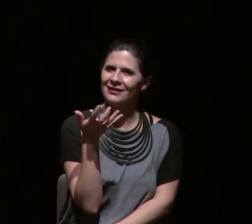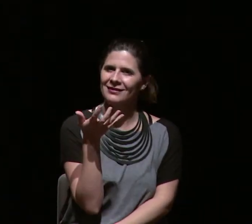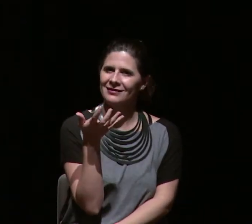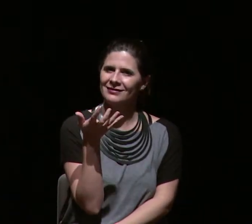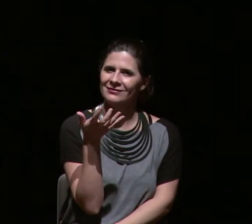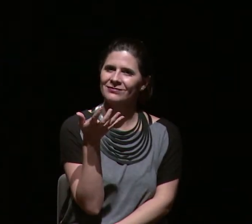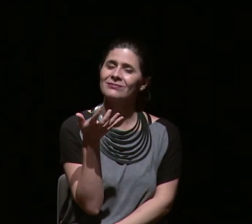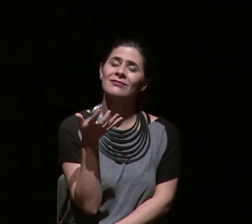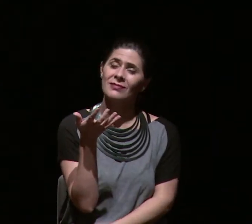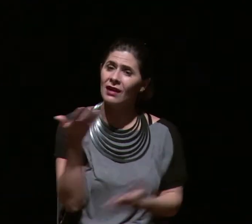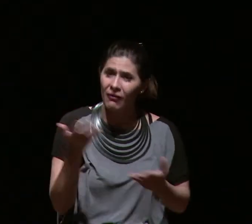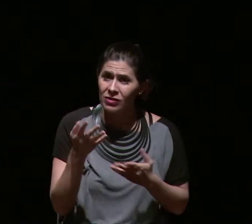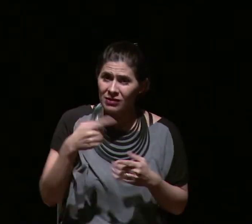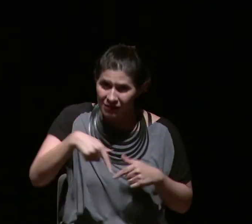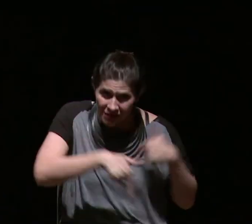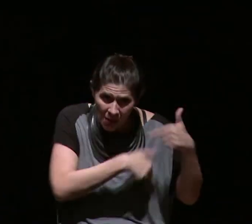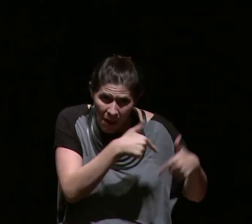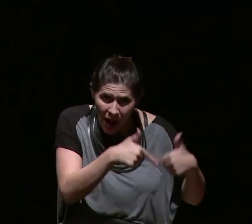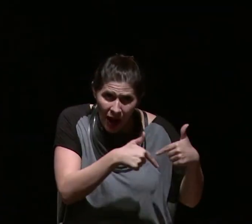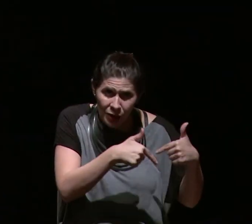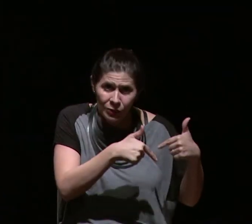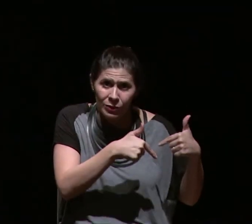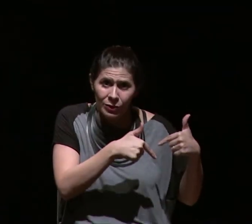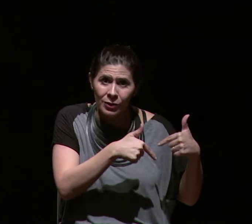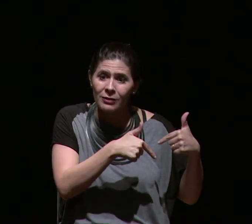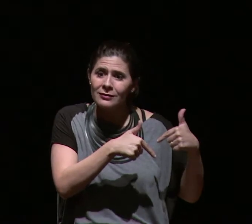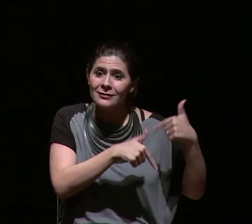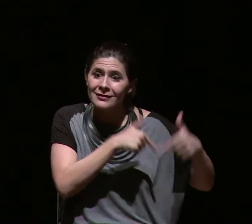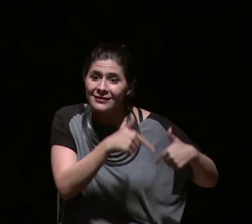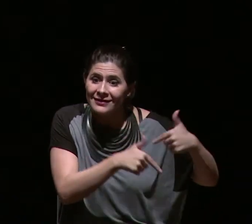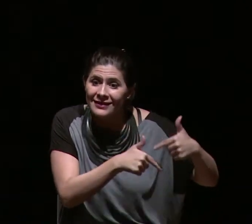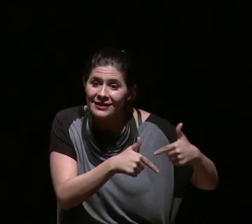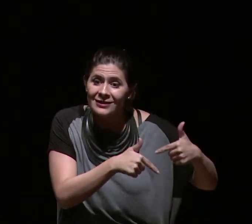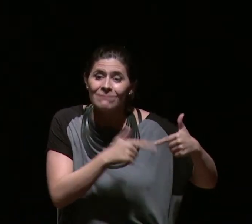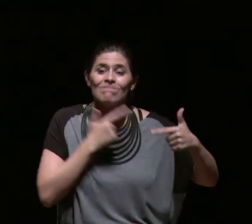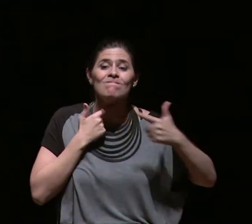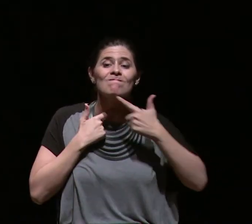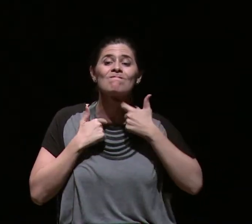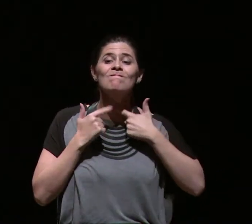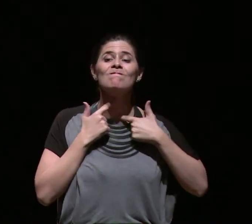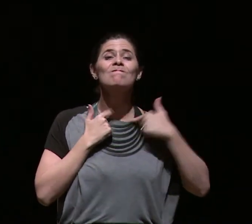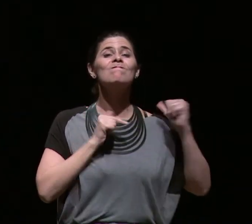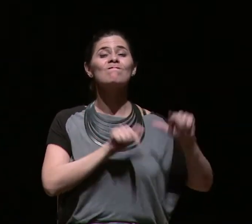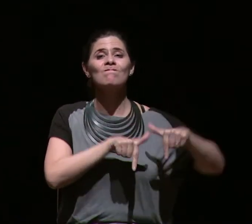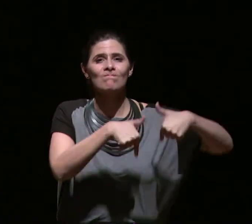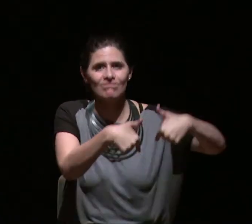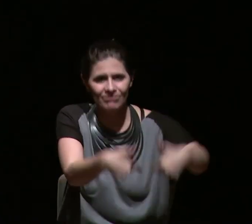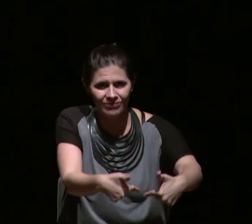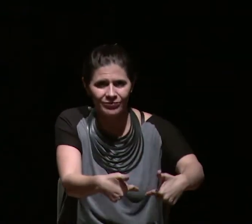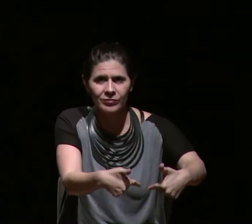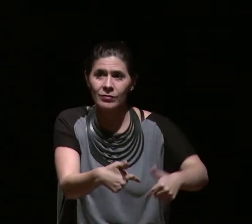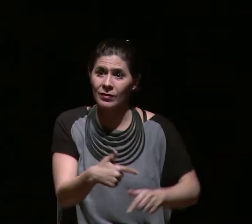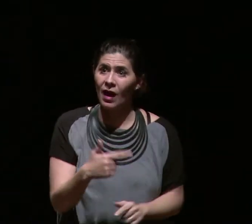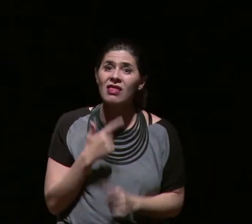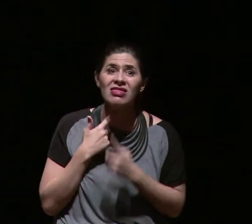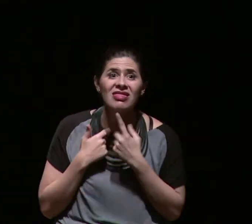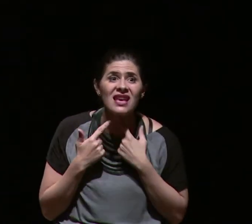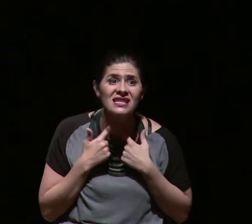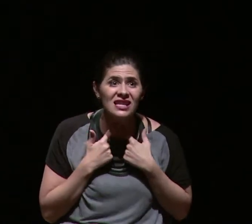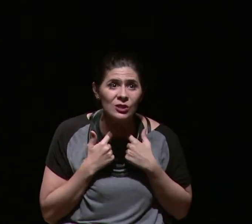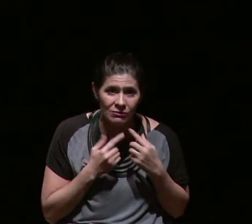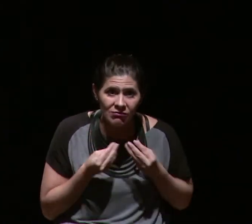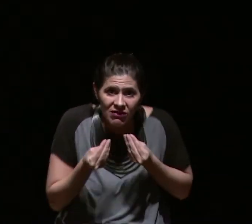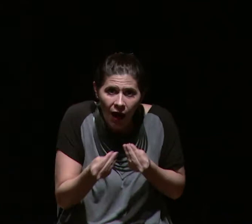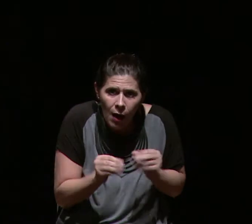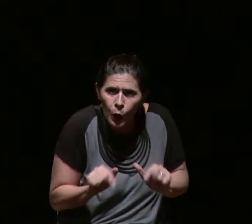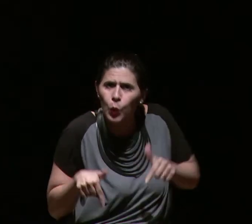seus trabalhos, professoras e professores. Permitam que, como nos ensina Maria Auxiliadora, o desejo sabote seus trabalhos.